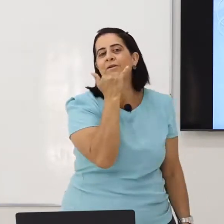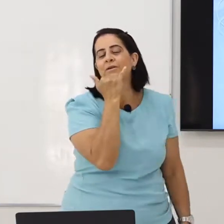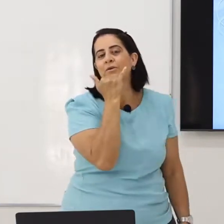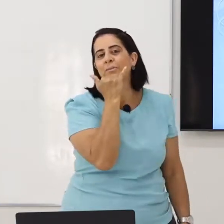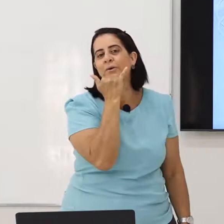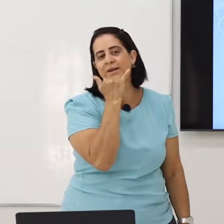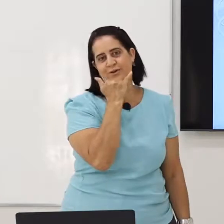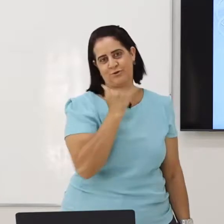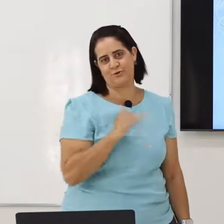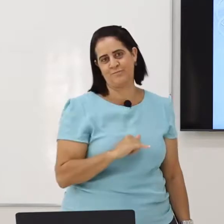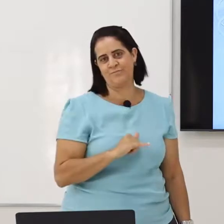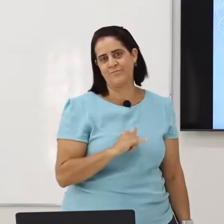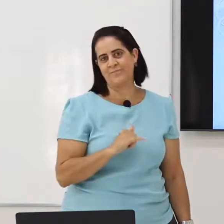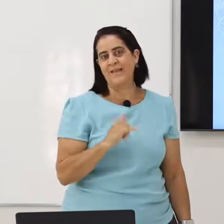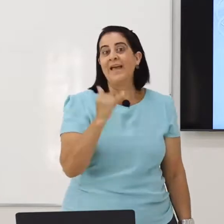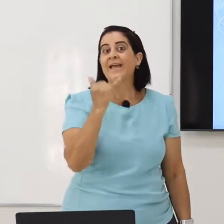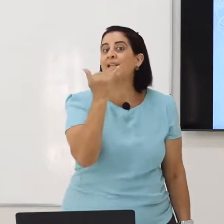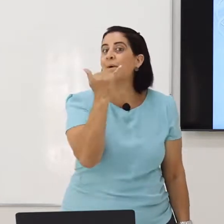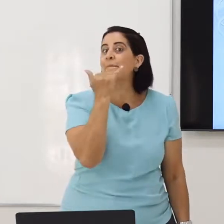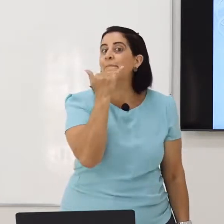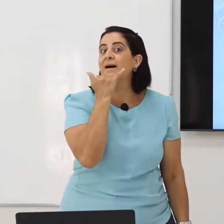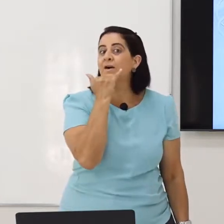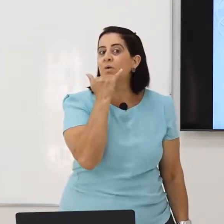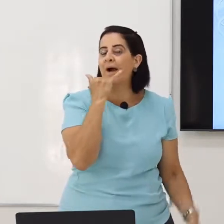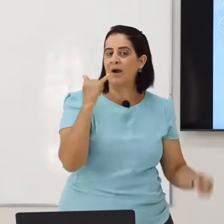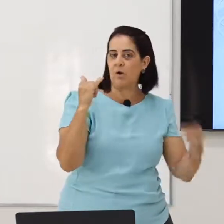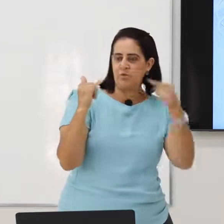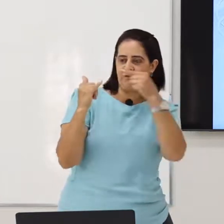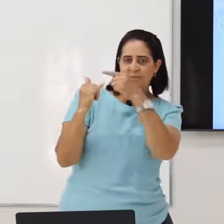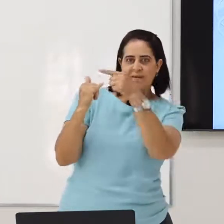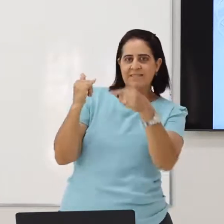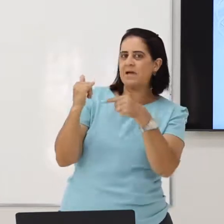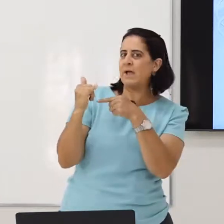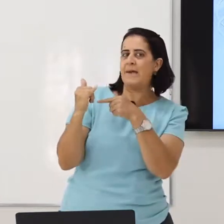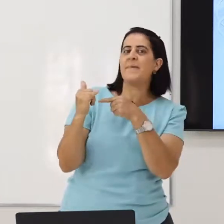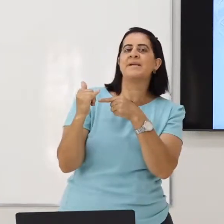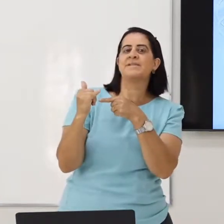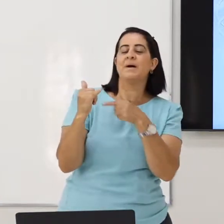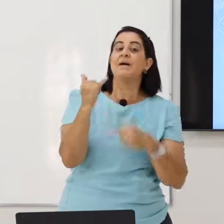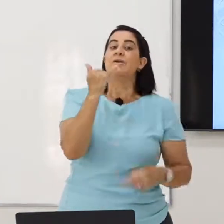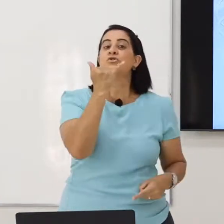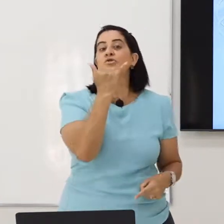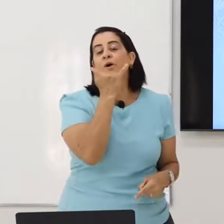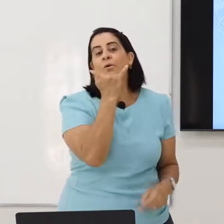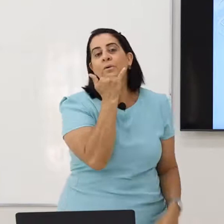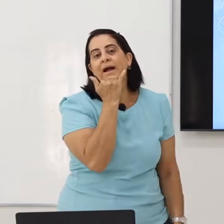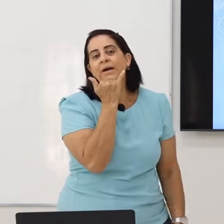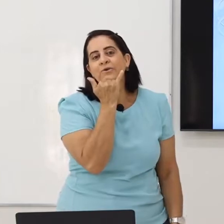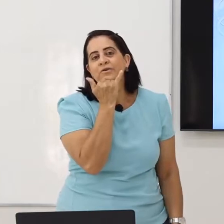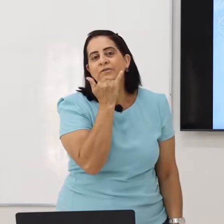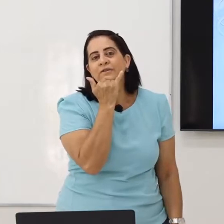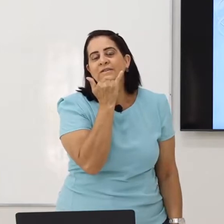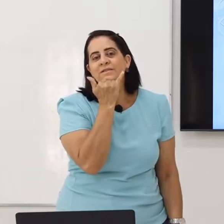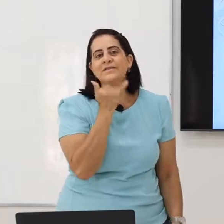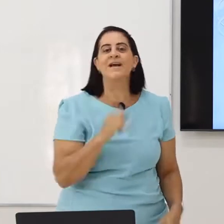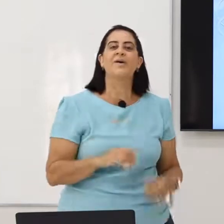no meu queixo. Então, a mão, a configuração é a mesma, só o lugar onde eu vou fazer o sinal